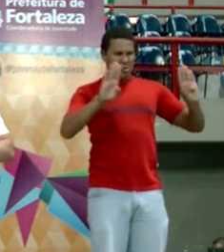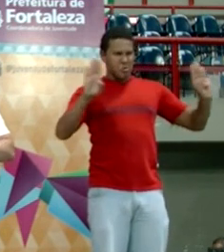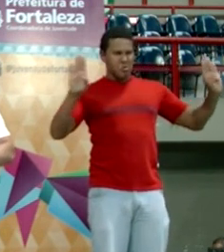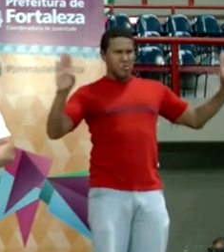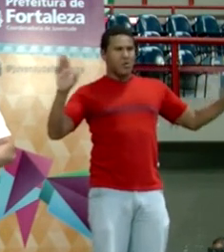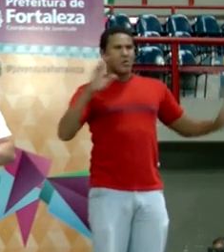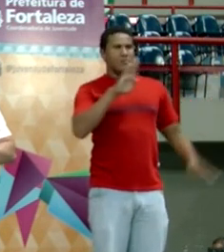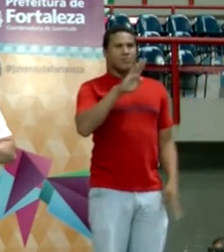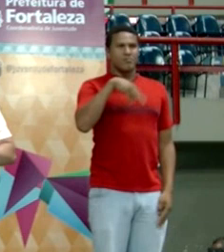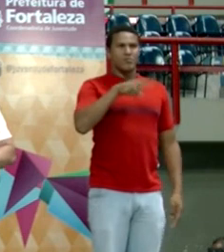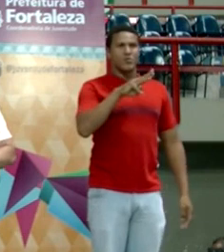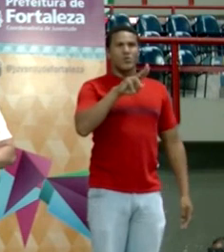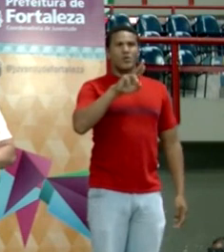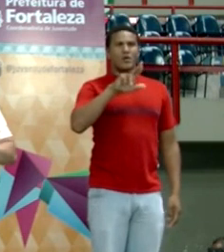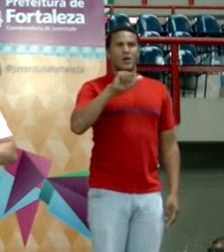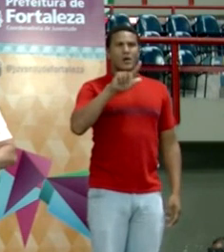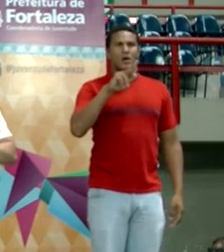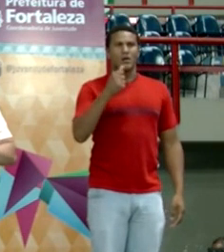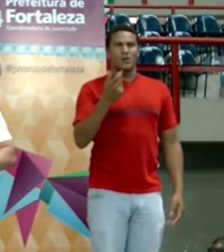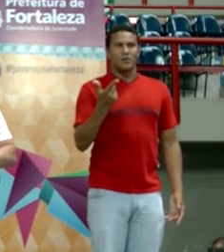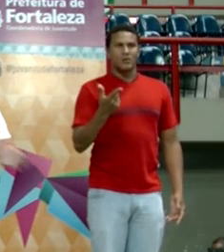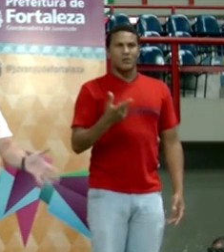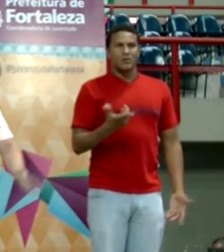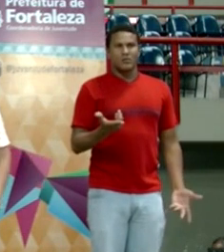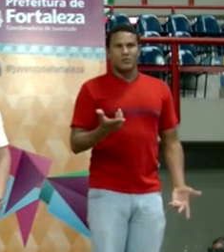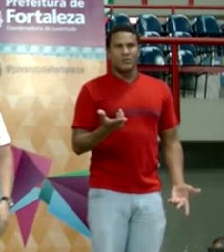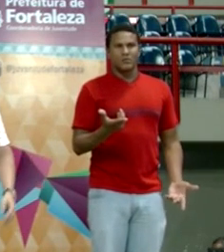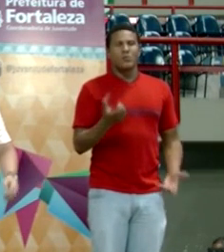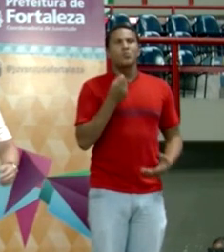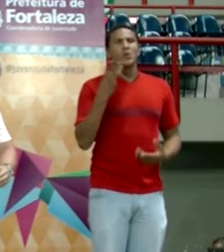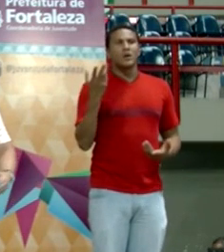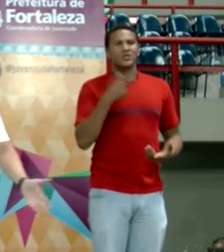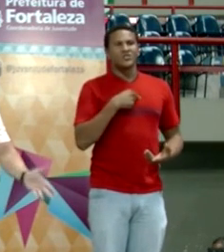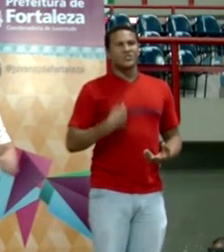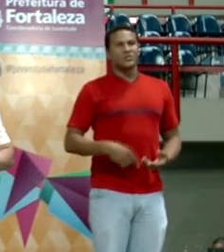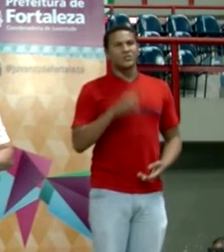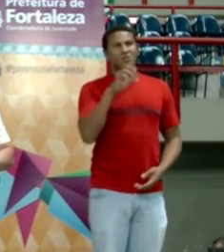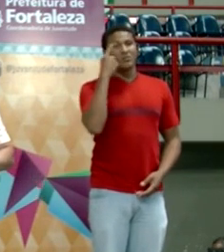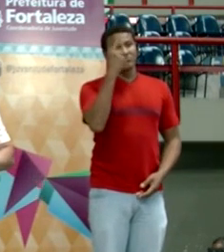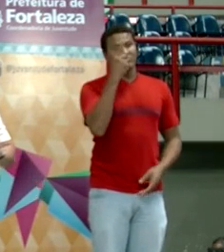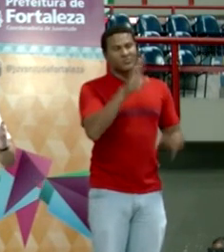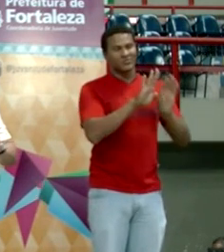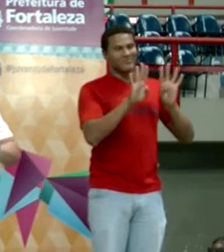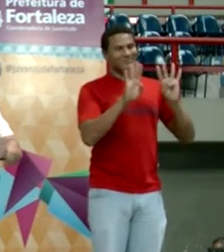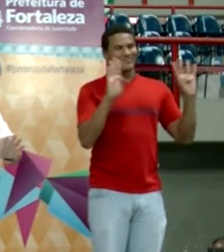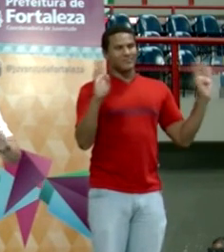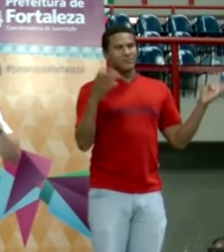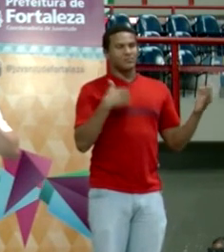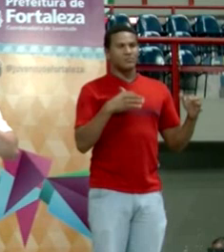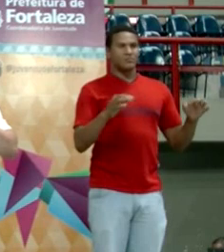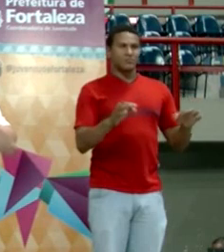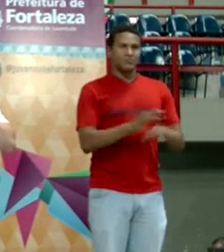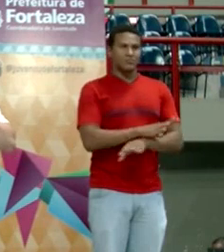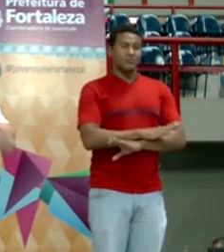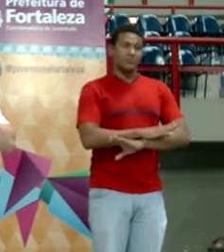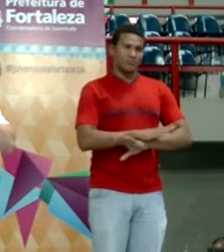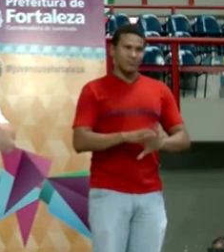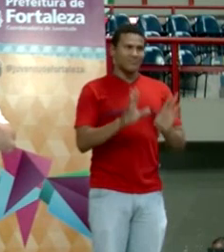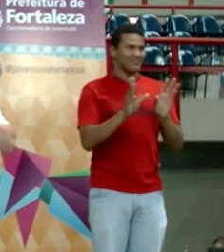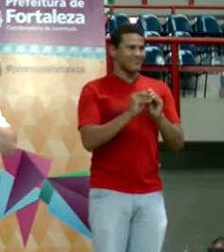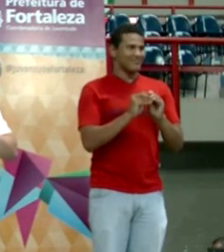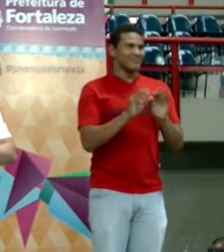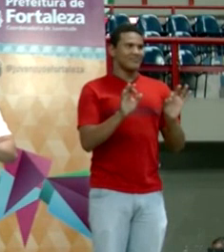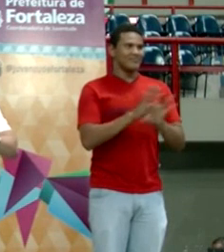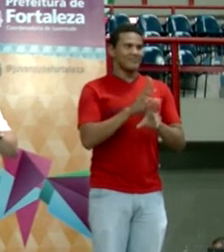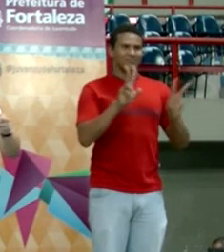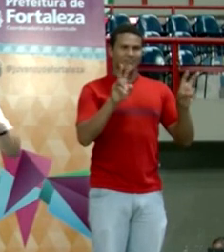Quantas muralhas da China podem cair na prova? Só a da China. Pronto. Acabou-se o assunto.